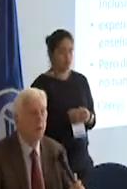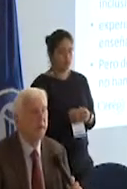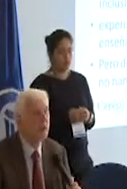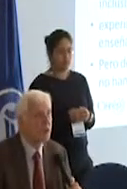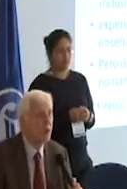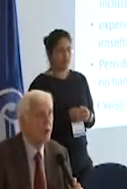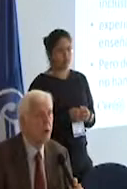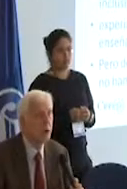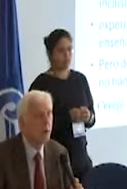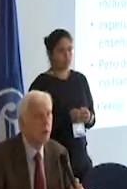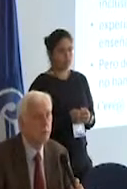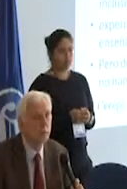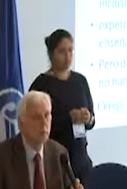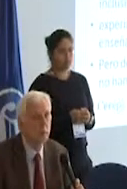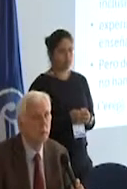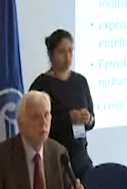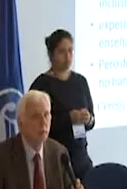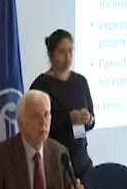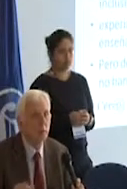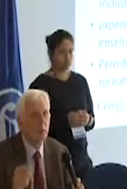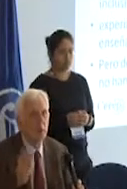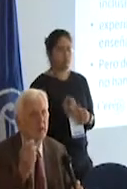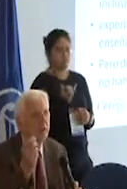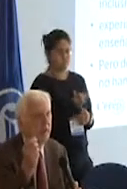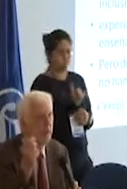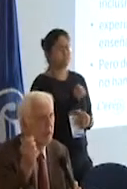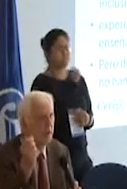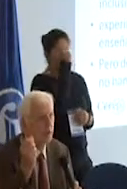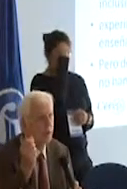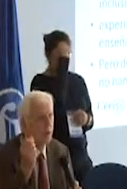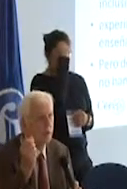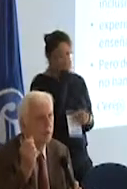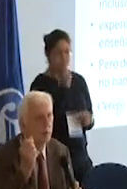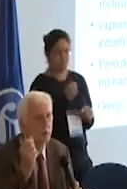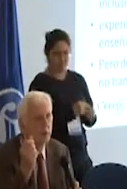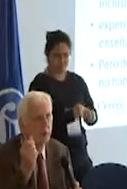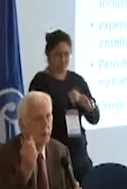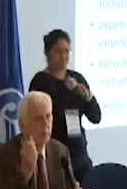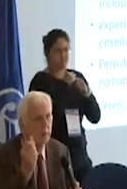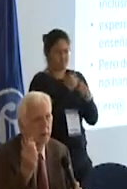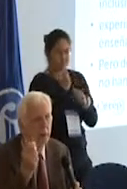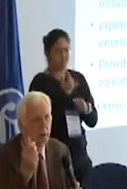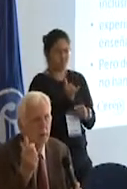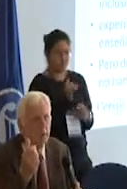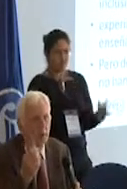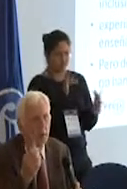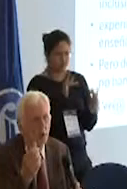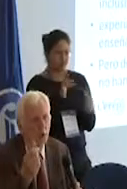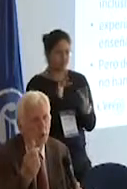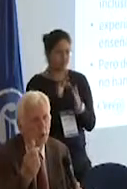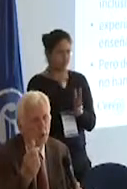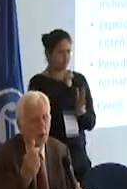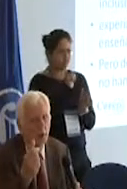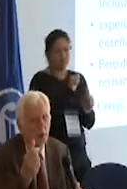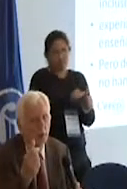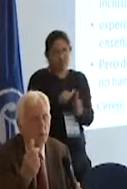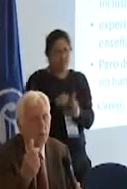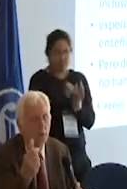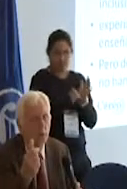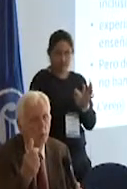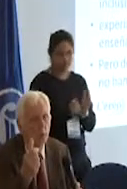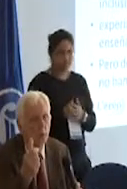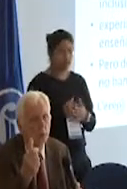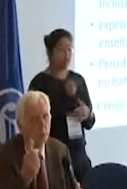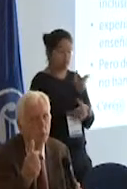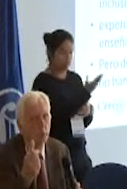Por lo tanto, tenemos docentes especializados. Los docentes reciben alumnos en situación de